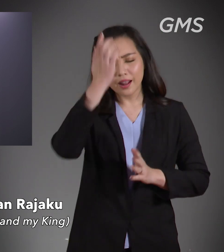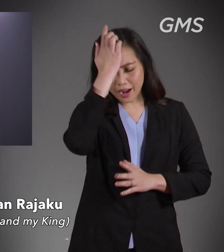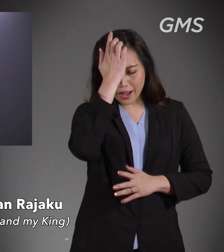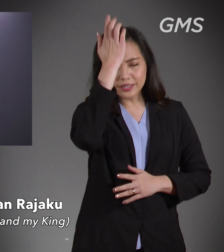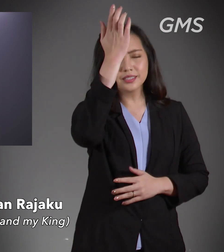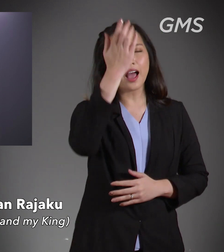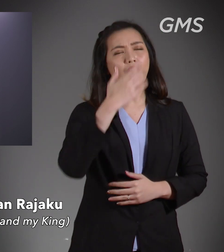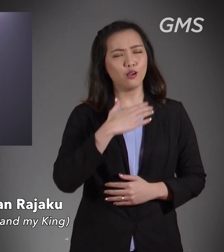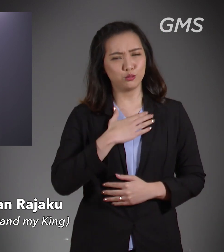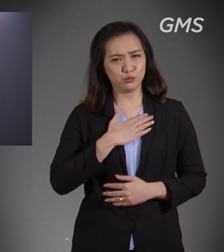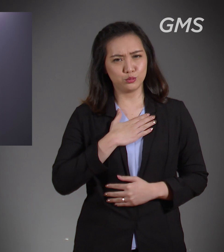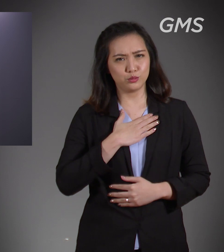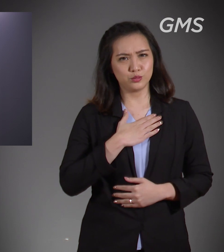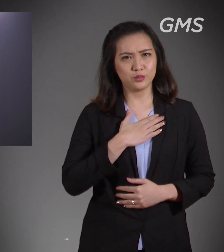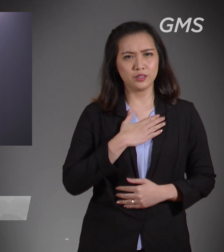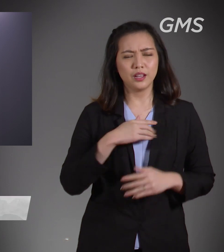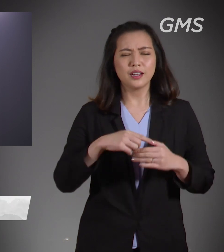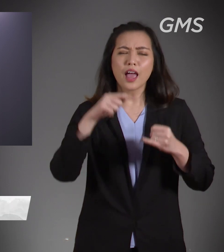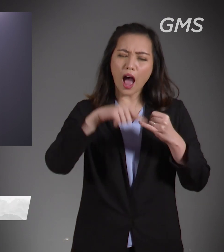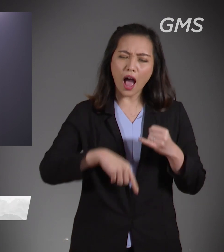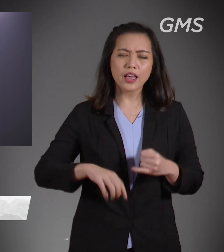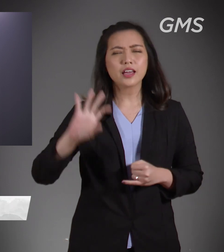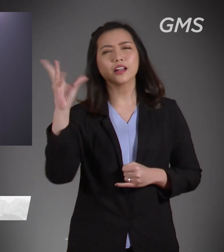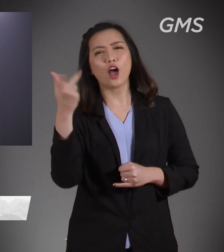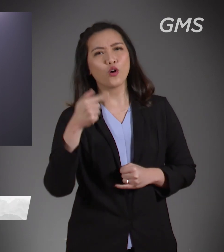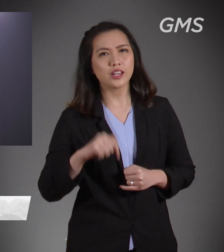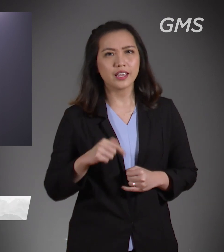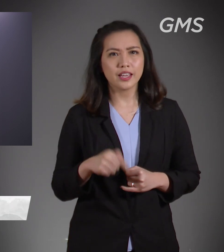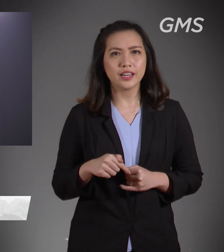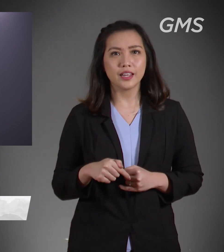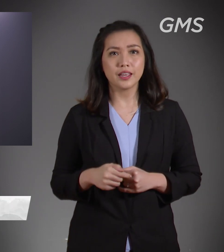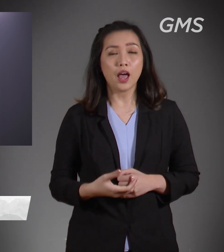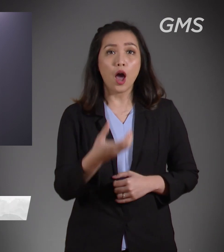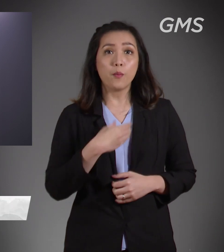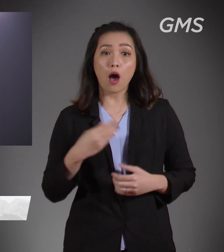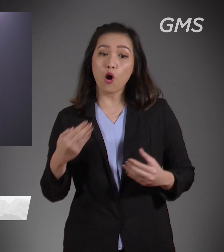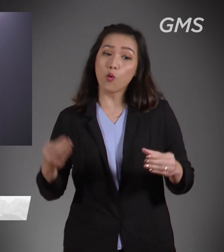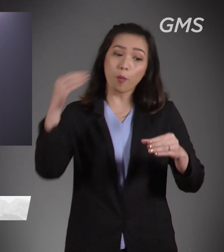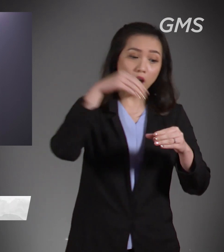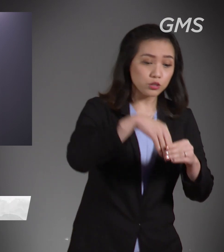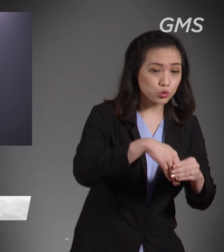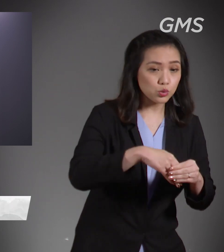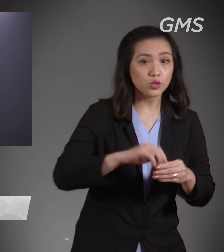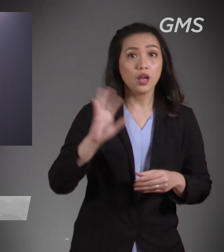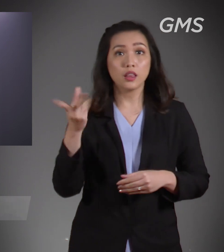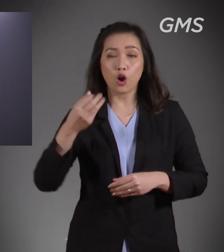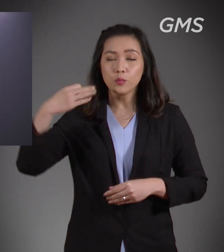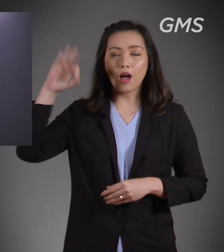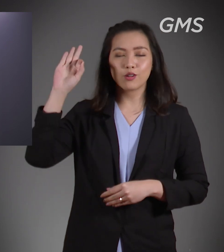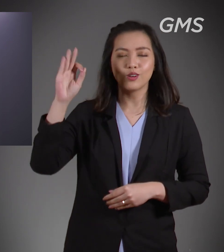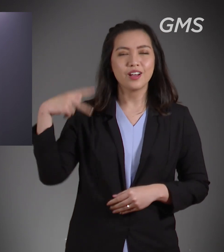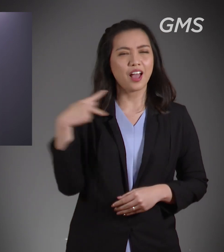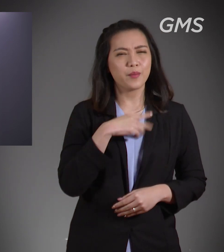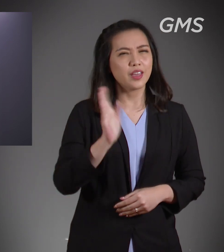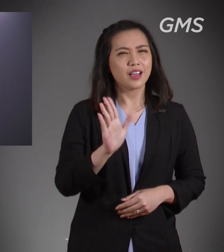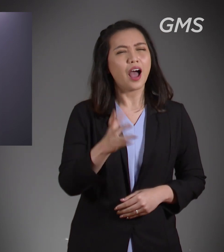Rajaku. Di penghujung tahun ini, menjelang tahun yang akan datang, kami tidak mau jatuh bangun lagi. Kami mau mengasihimu